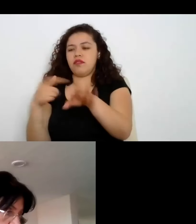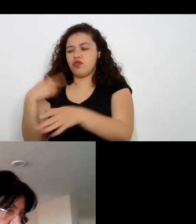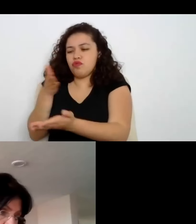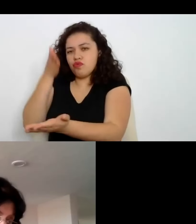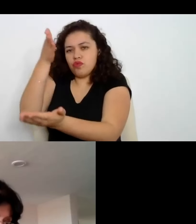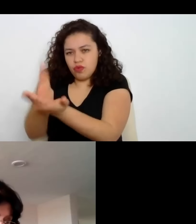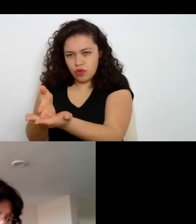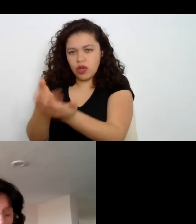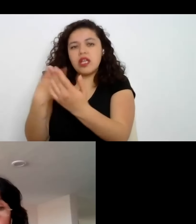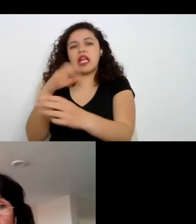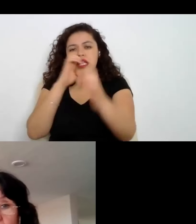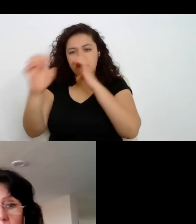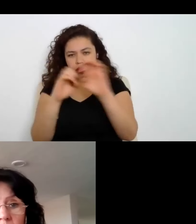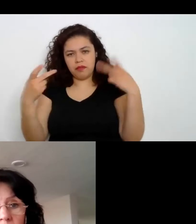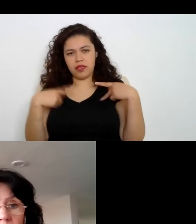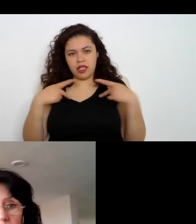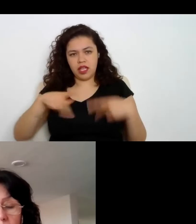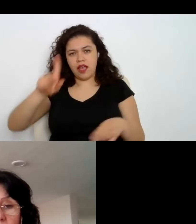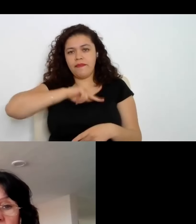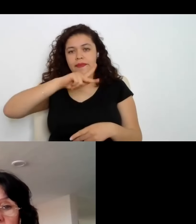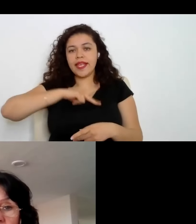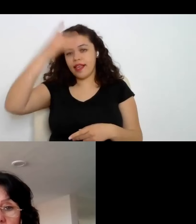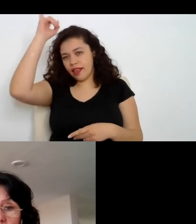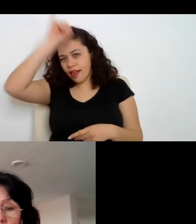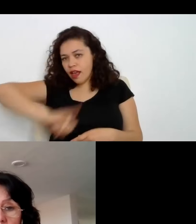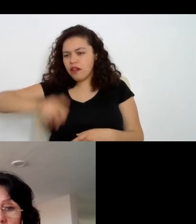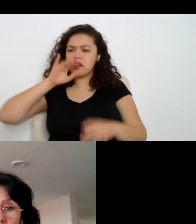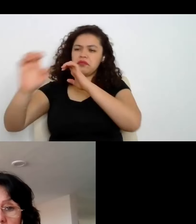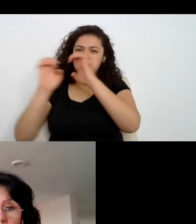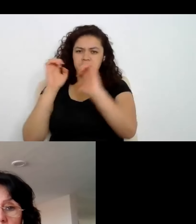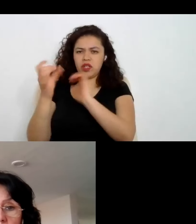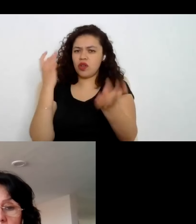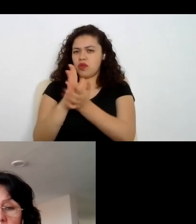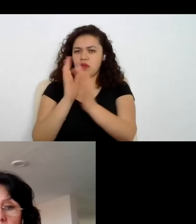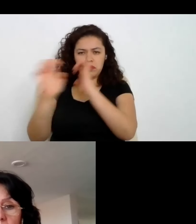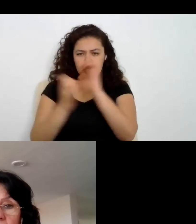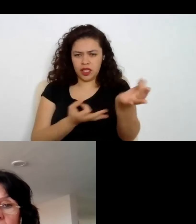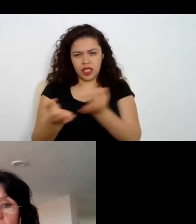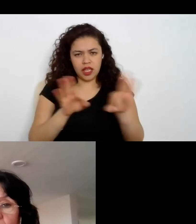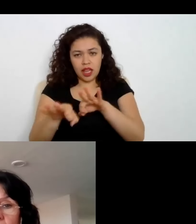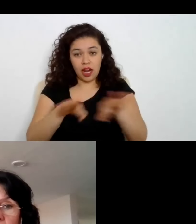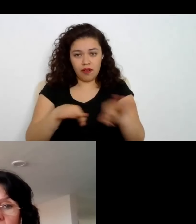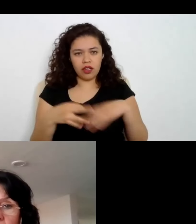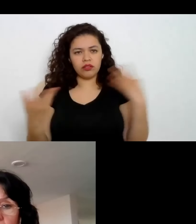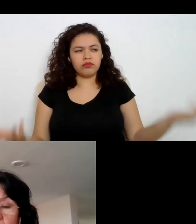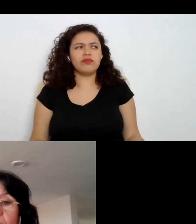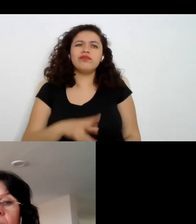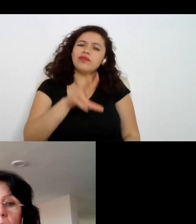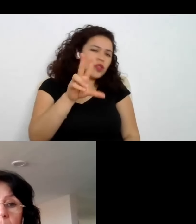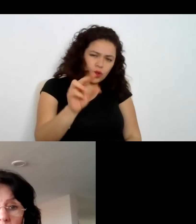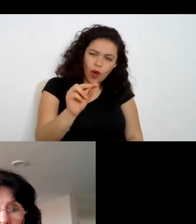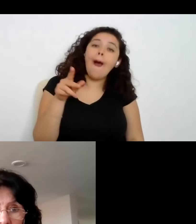y tengo la entrevista con el que va a ser mi jefe y es nada más la entrevista de trabajo, no.